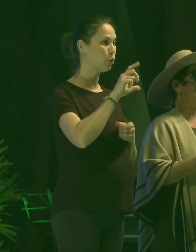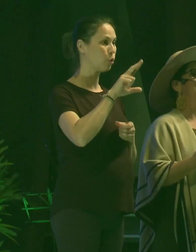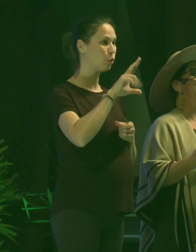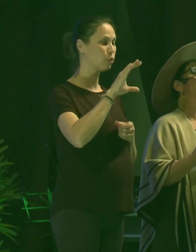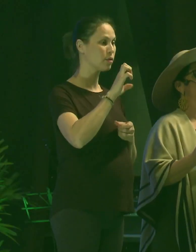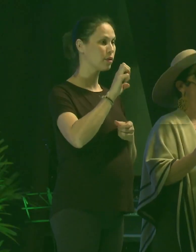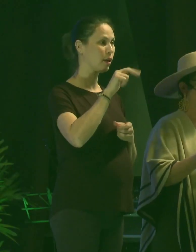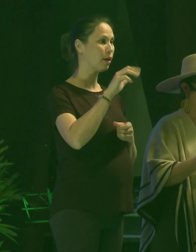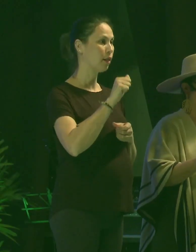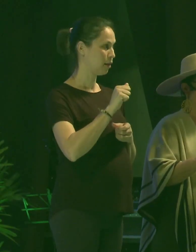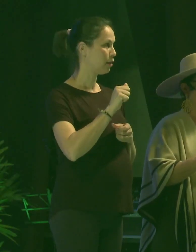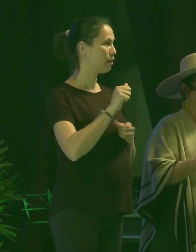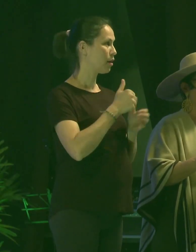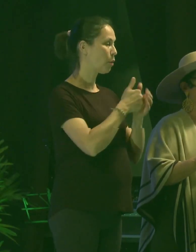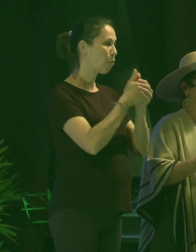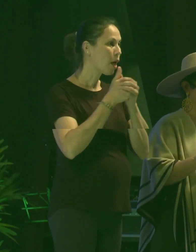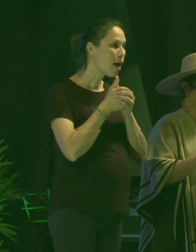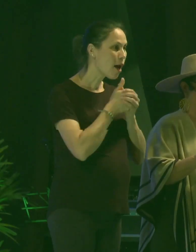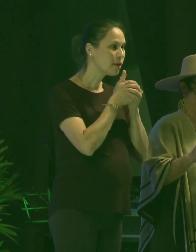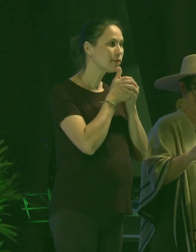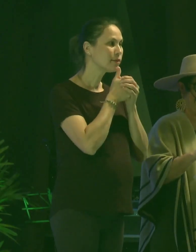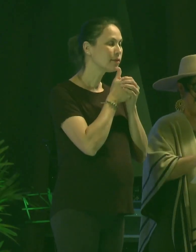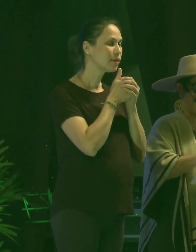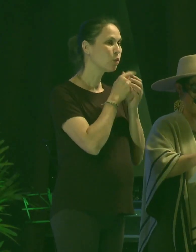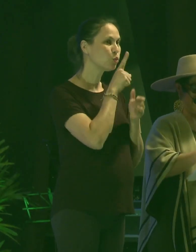Mates e Silêncios.